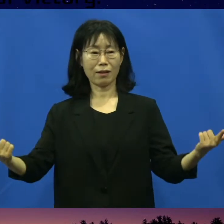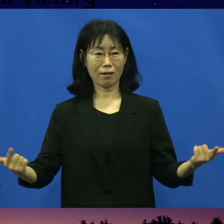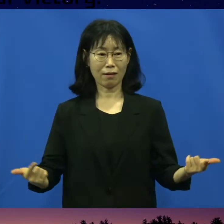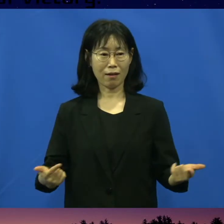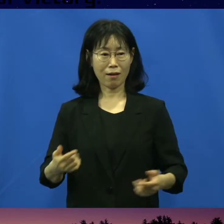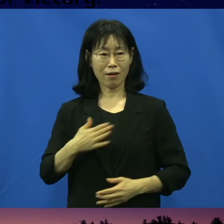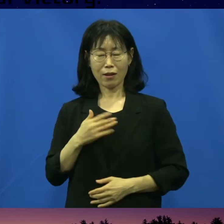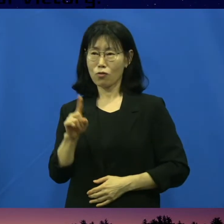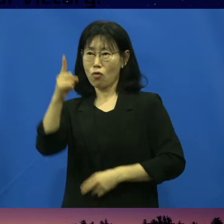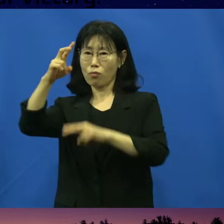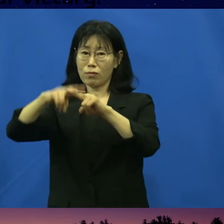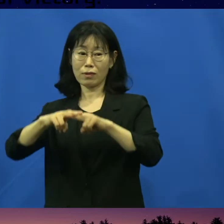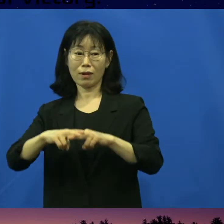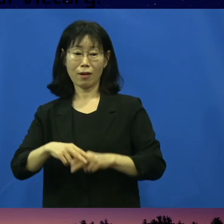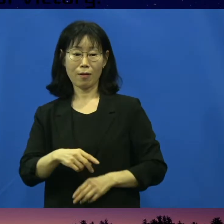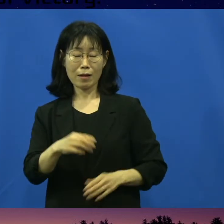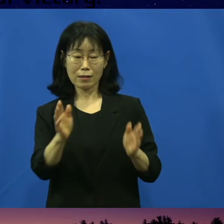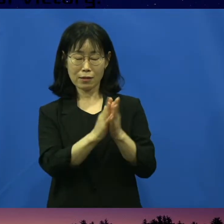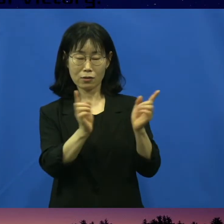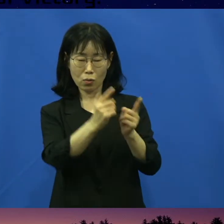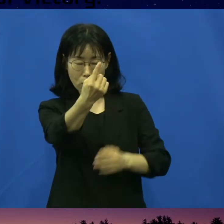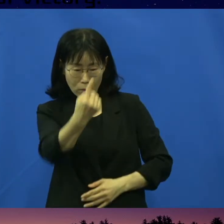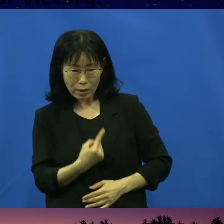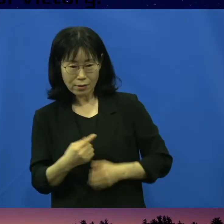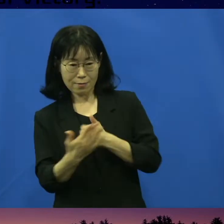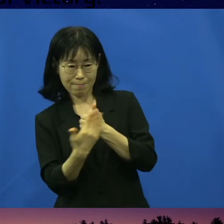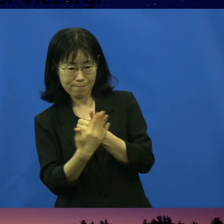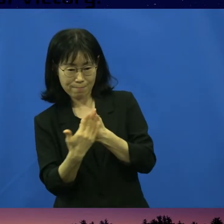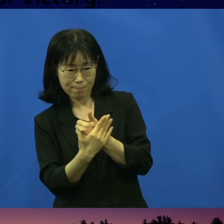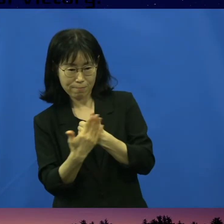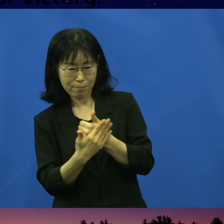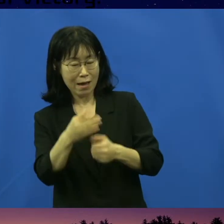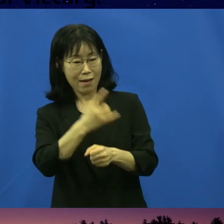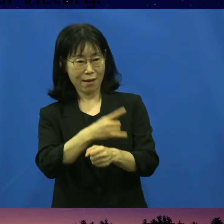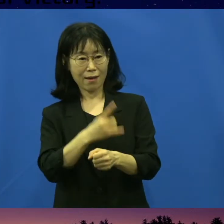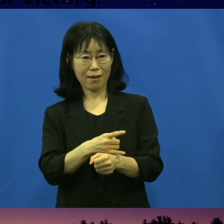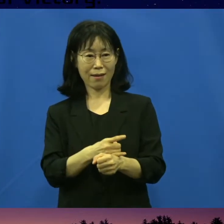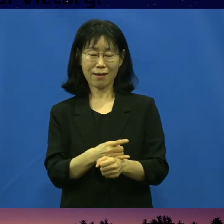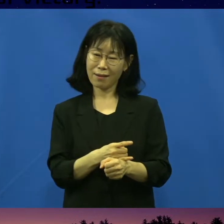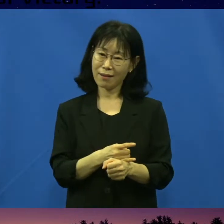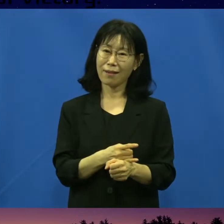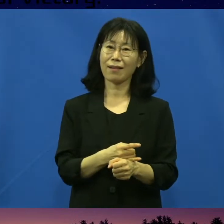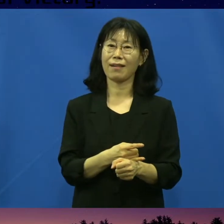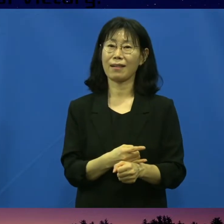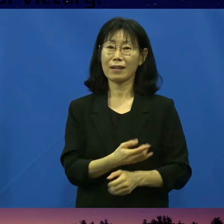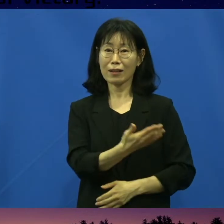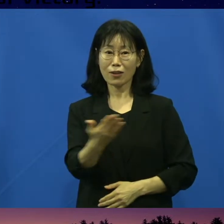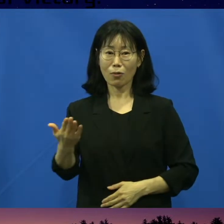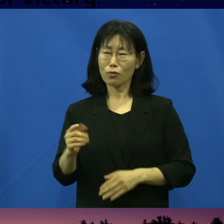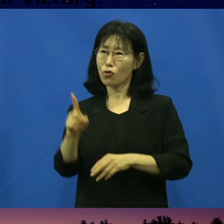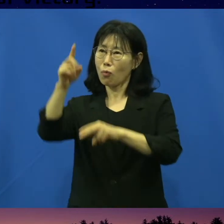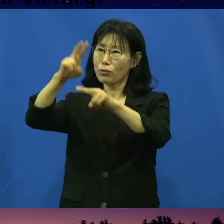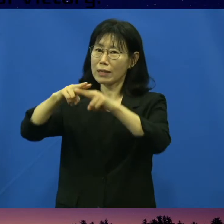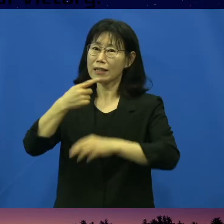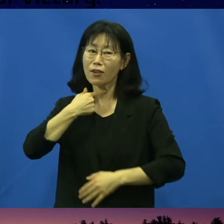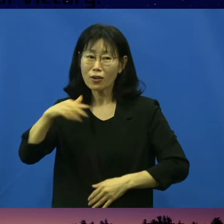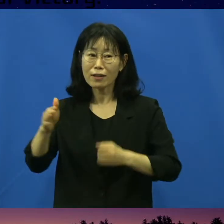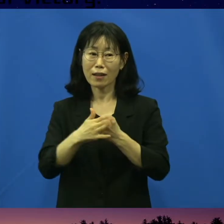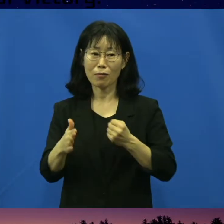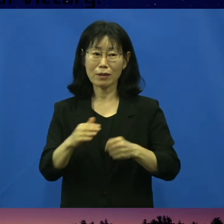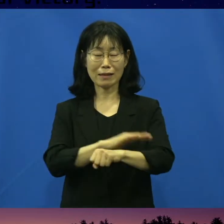매우 불쾌해요. 이 우리 장관 정도 경험을 해봤어야 이게 얼마나 더 불쾌한가 이거 오는데 지금 여러분들